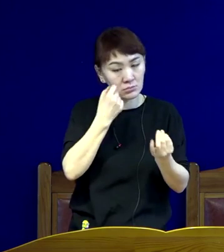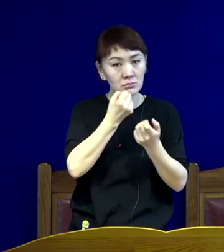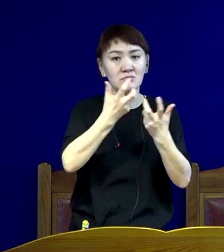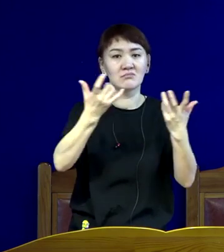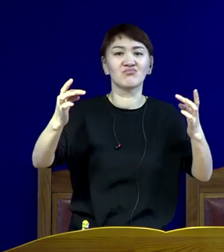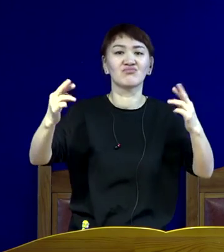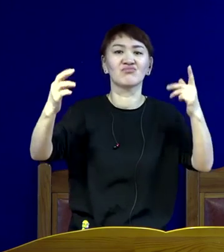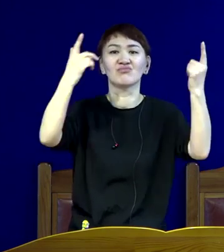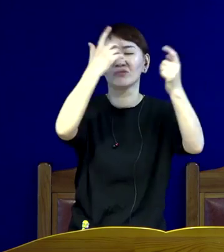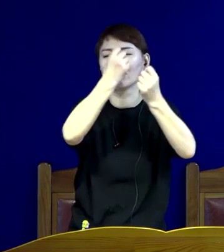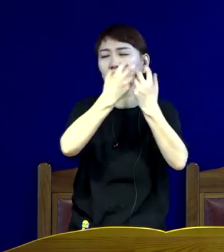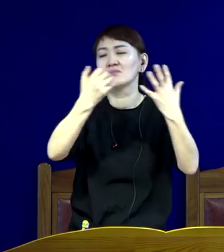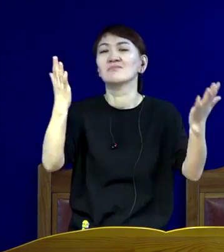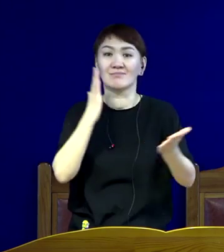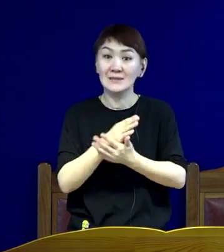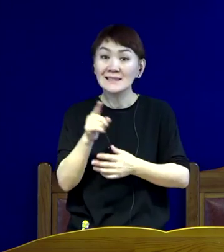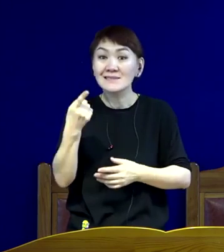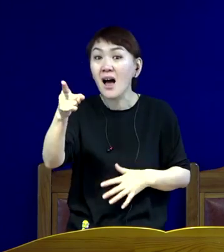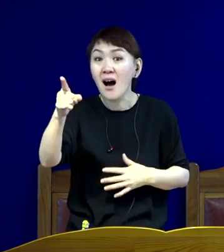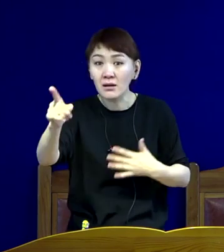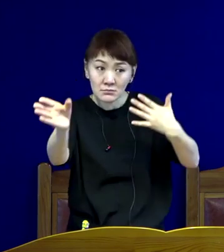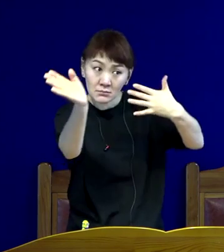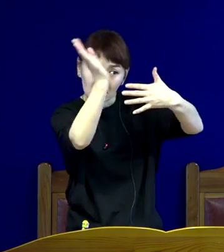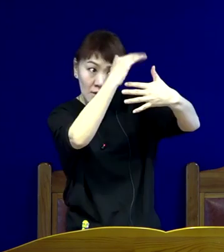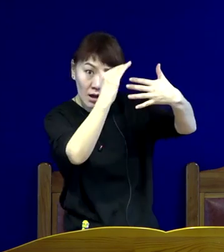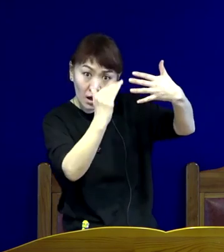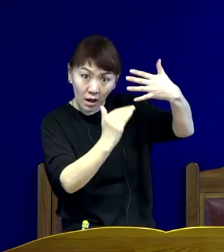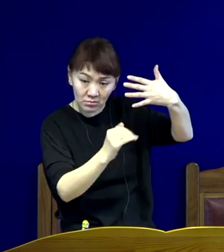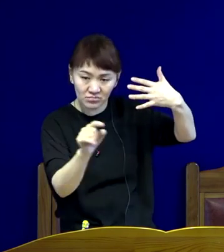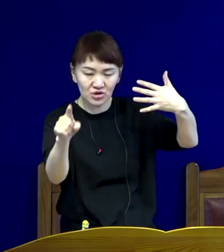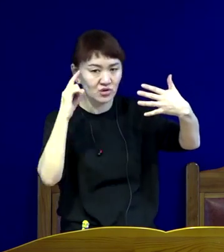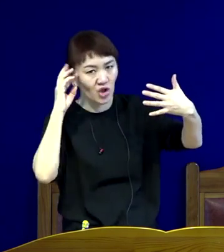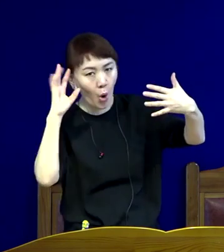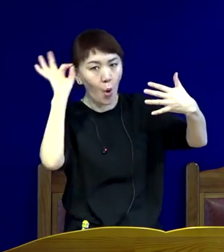Дистрал өөрчлөгдсөн учраас ийм болж байгаа.